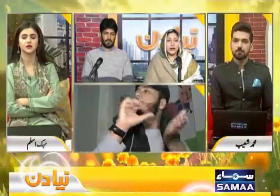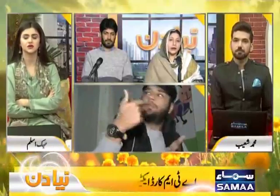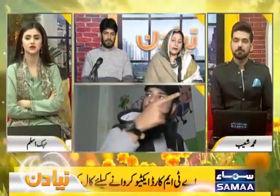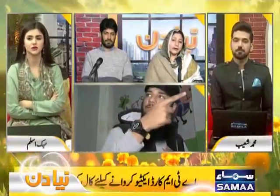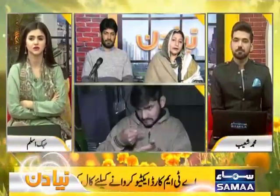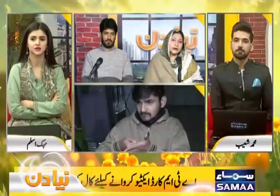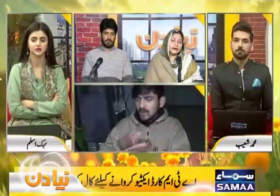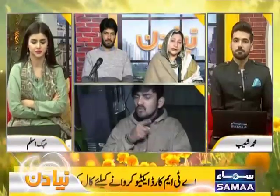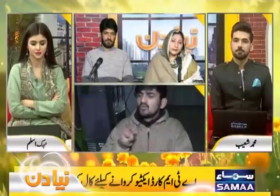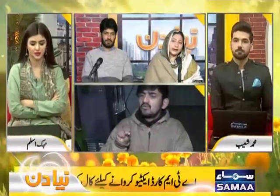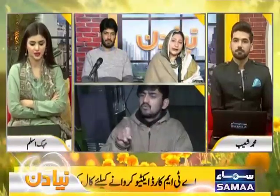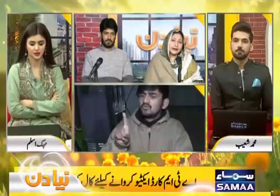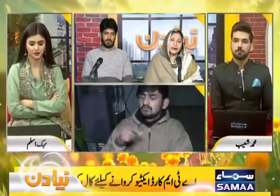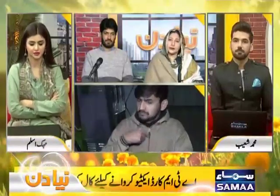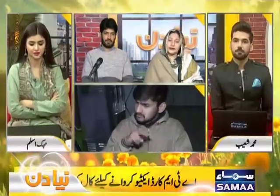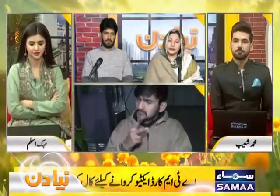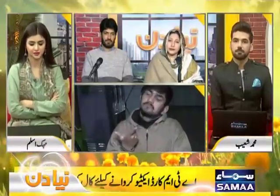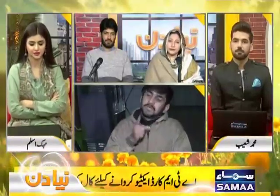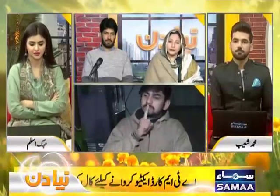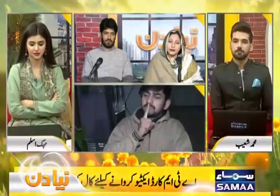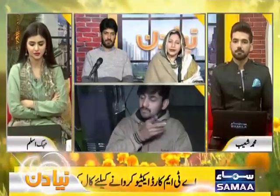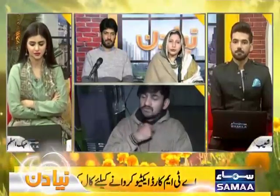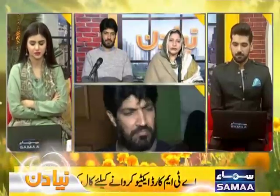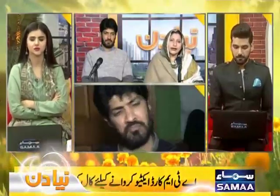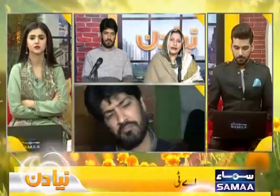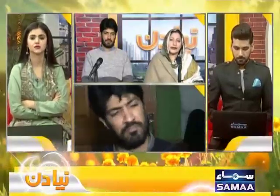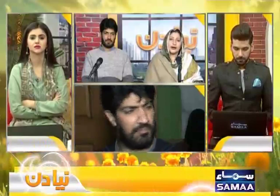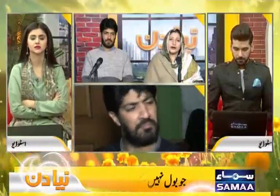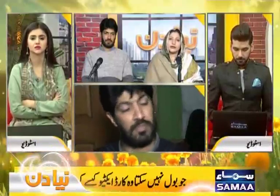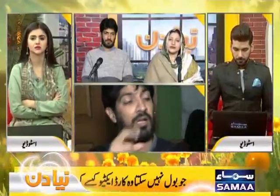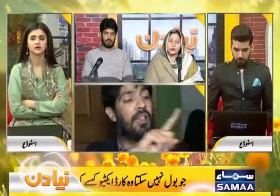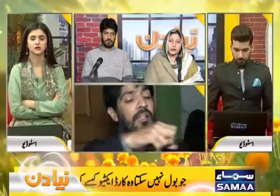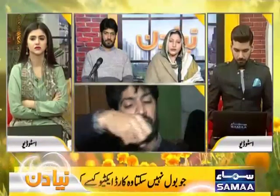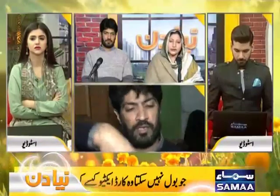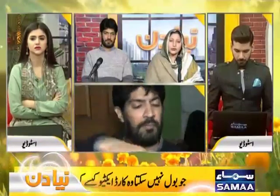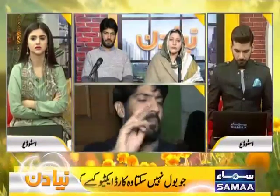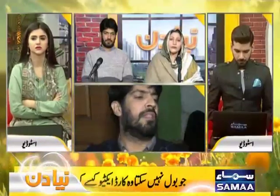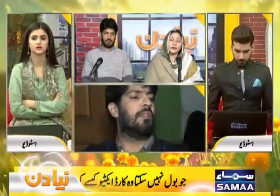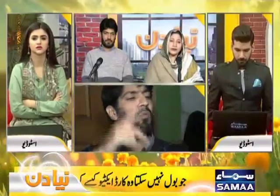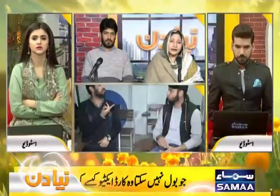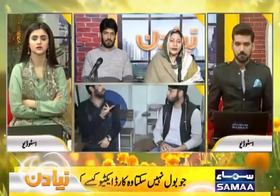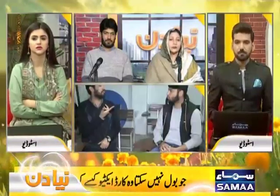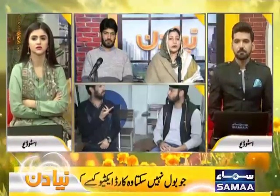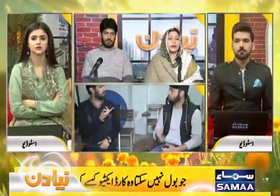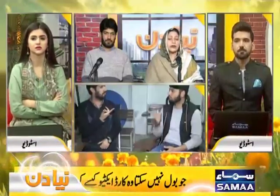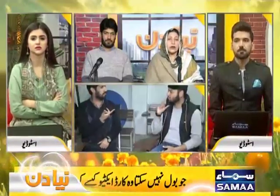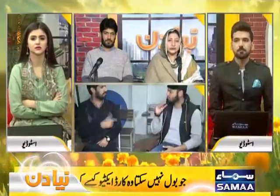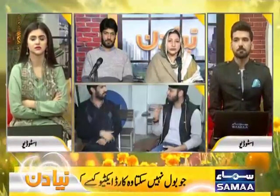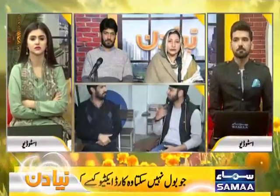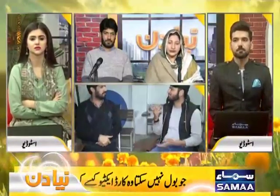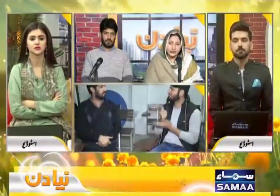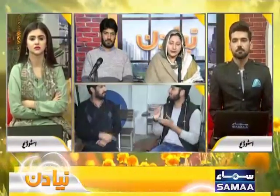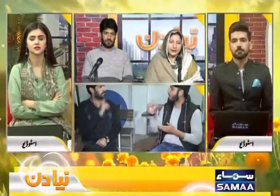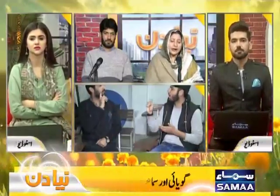नहीं है। गवर्नर स्टेट बैंक ने ये कह तो दिया है कि हाँ, स्पेशल पर्सन्स को हम फेवर देंगे, हम उनके लिए